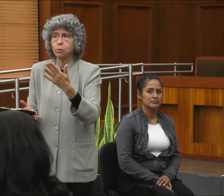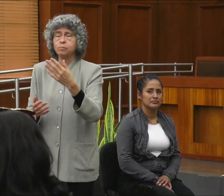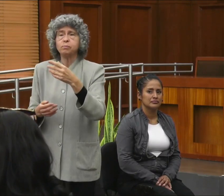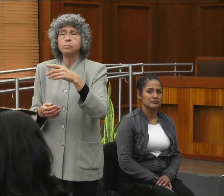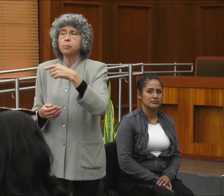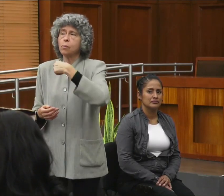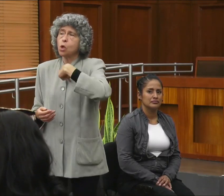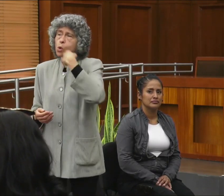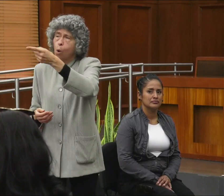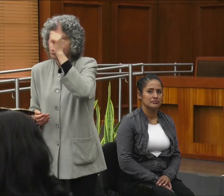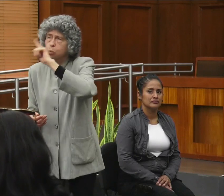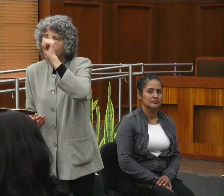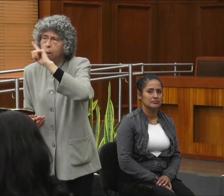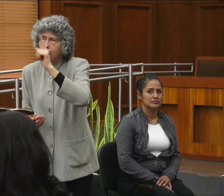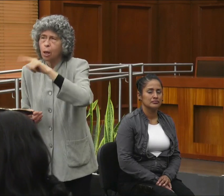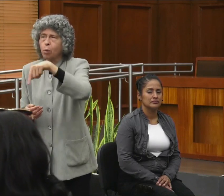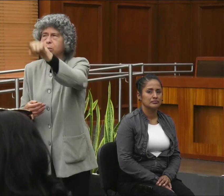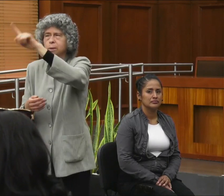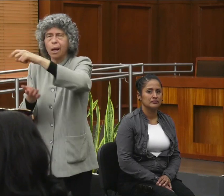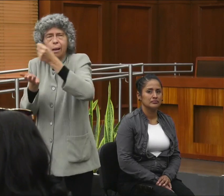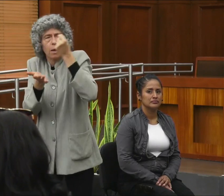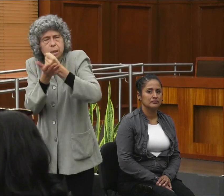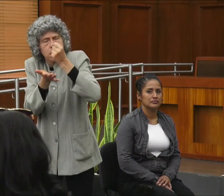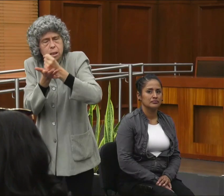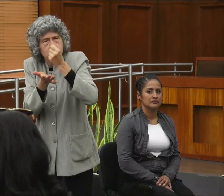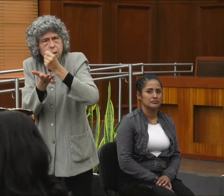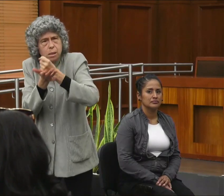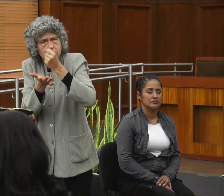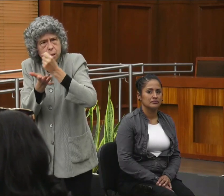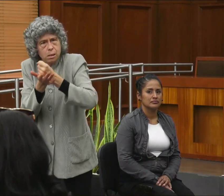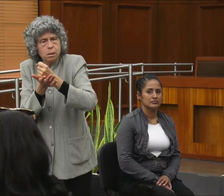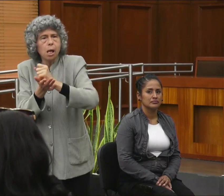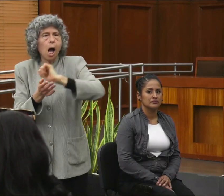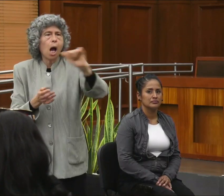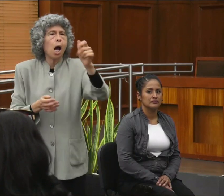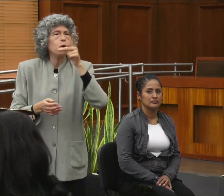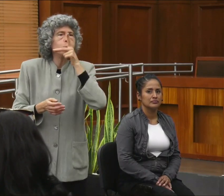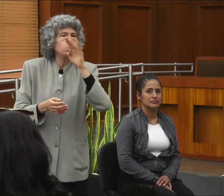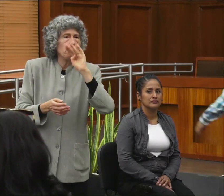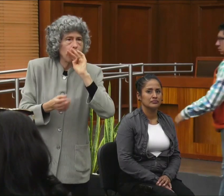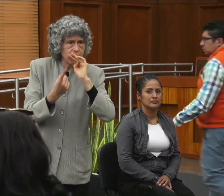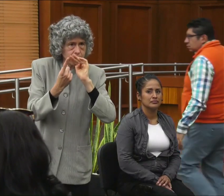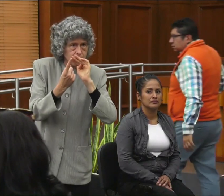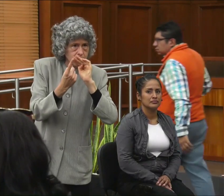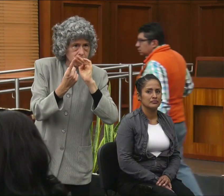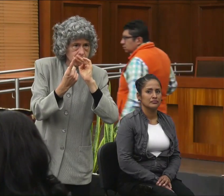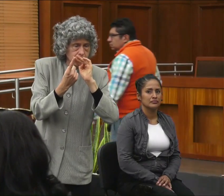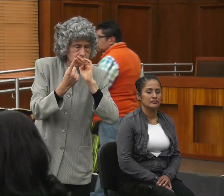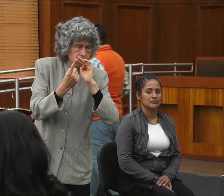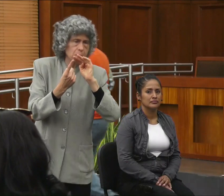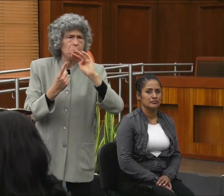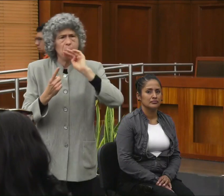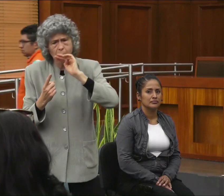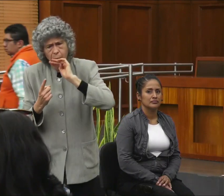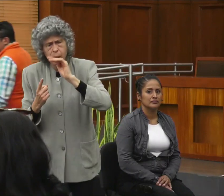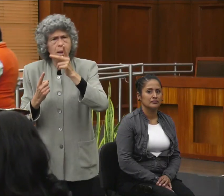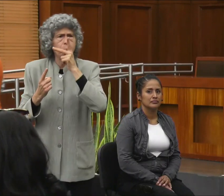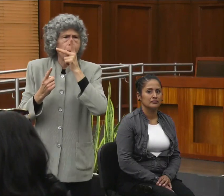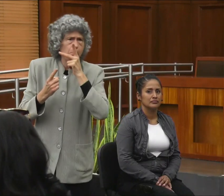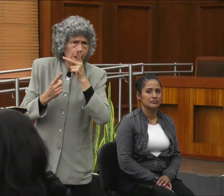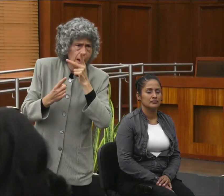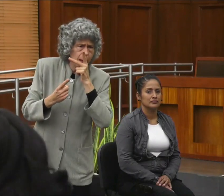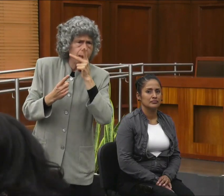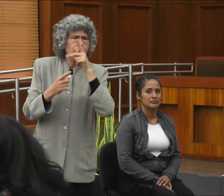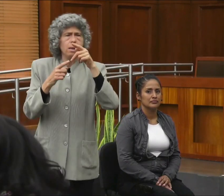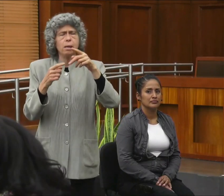Yo sugiero que a los papás,